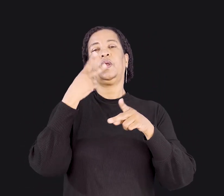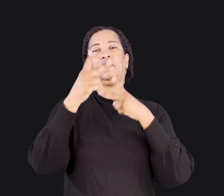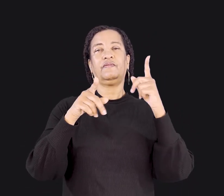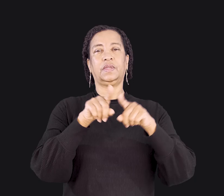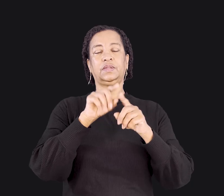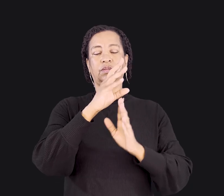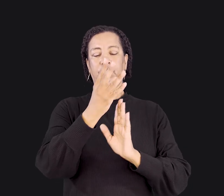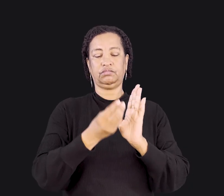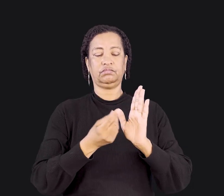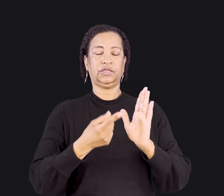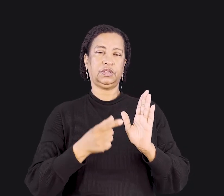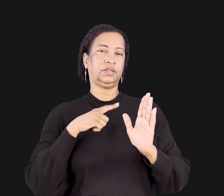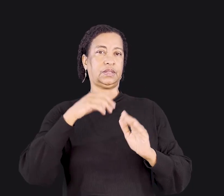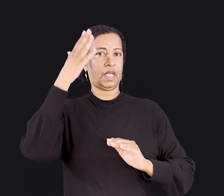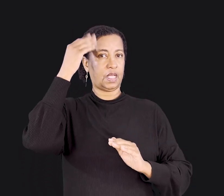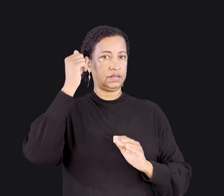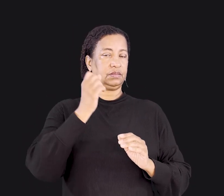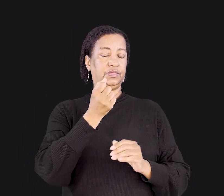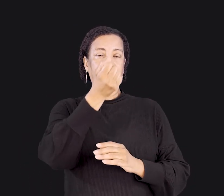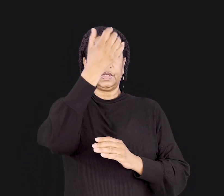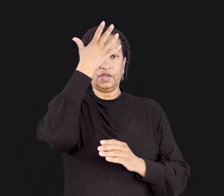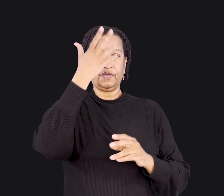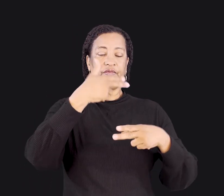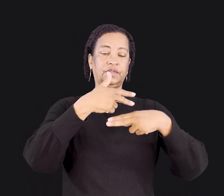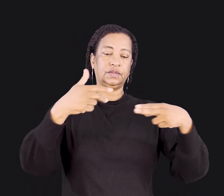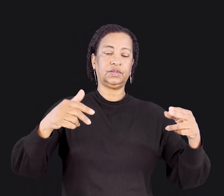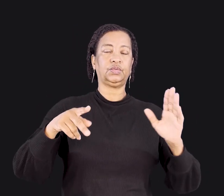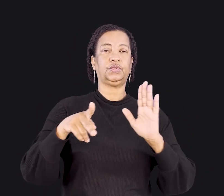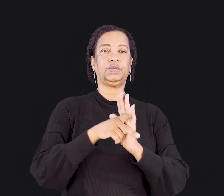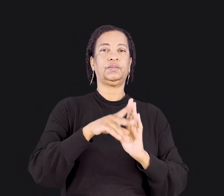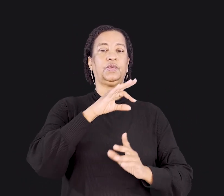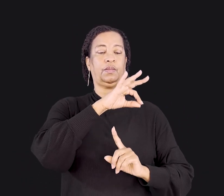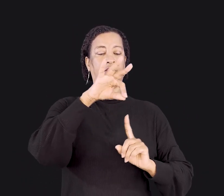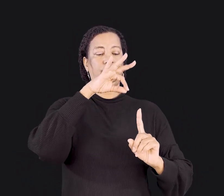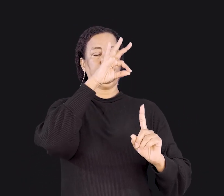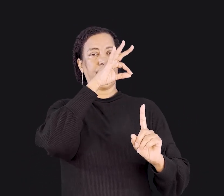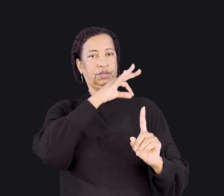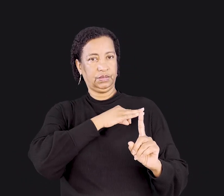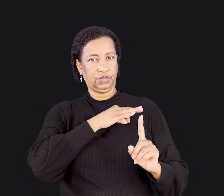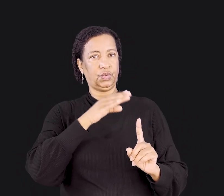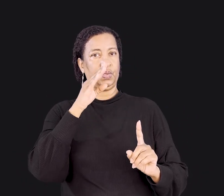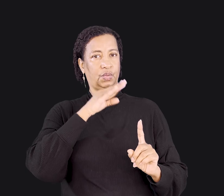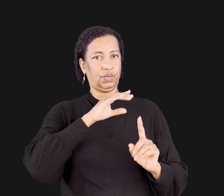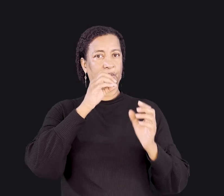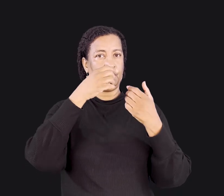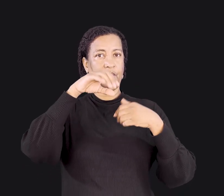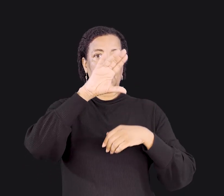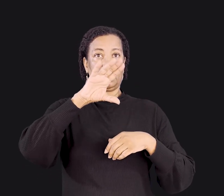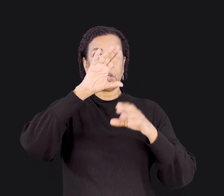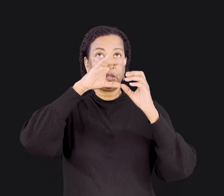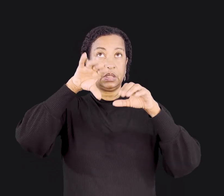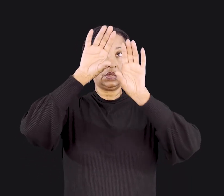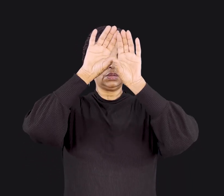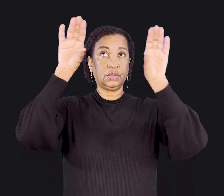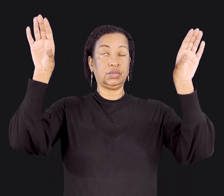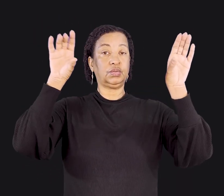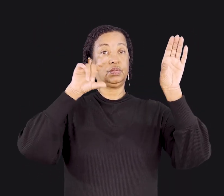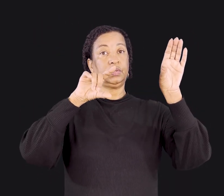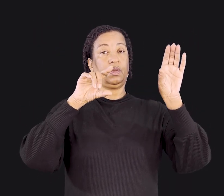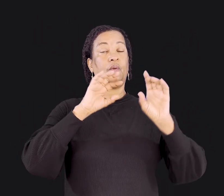a multiforme sabedoria revelada às forças espirituais do mal nas regiões celestiais. Cuidado! Nem tudo que é